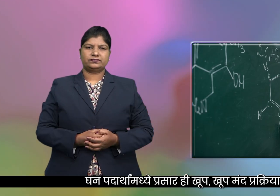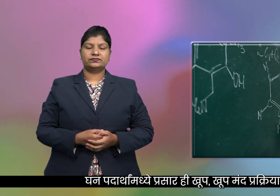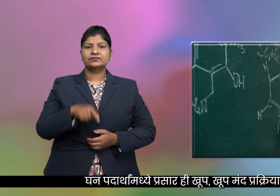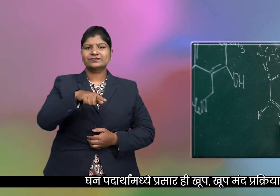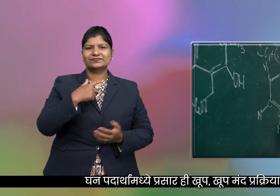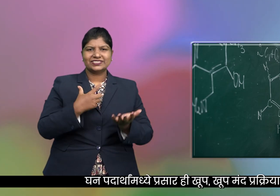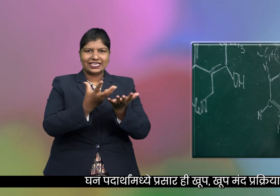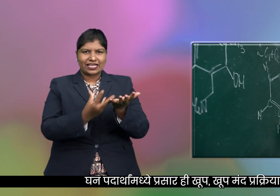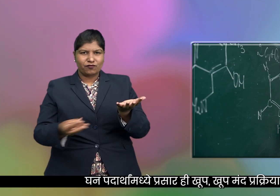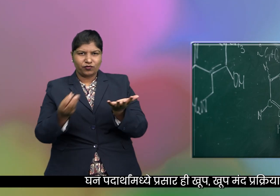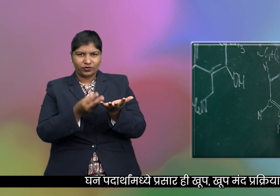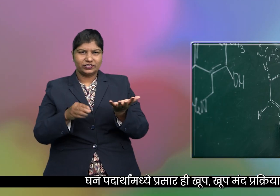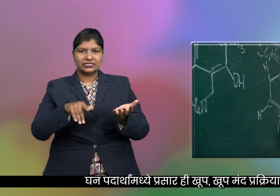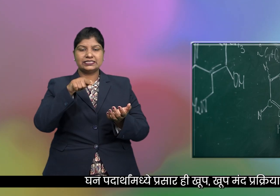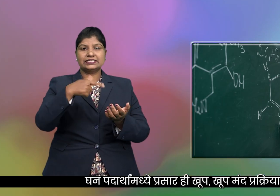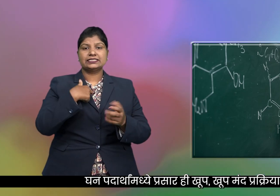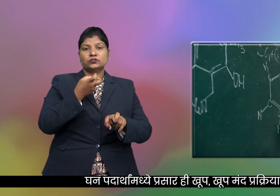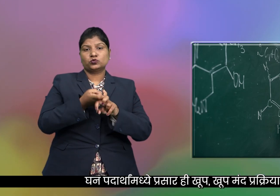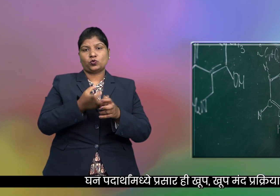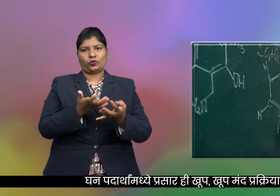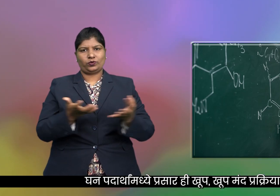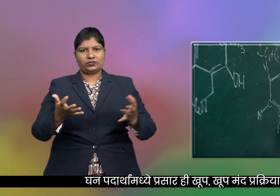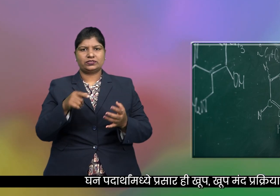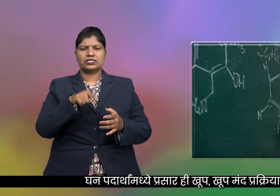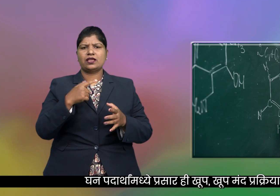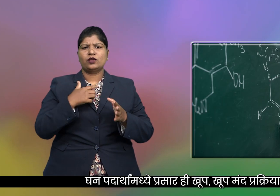घन पदार्थांमध्ये प्रसार ही खूप खूप मंद प्रक्रिया आहे.